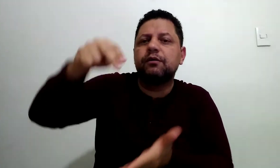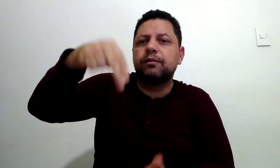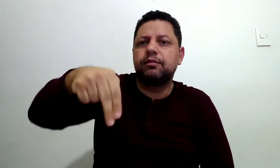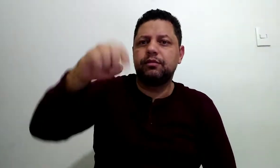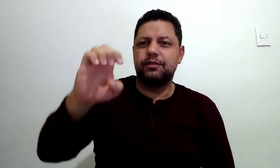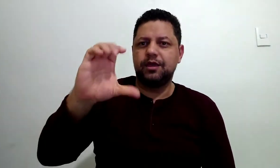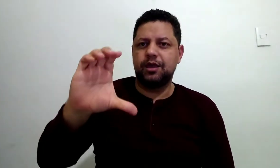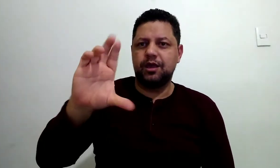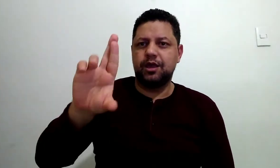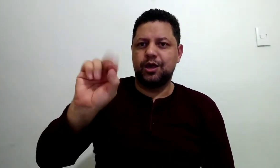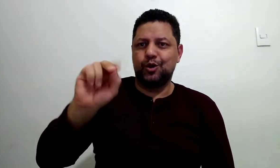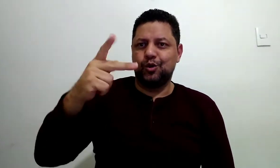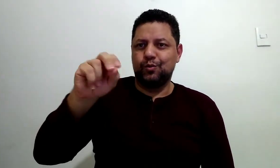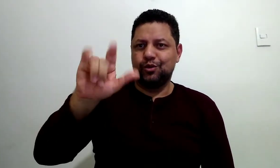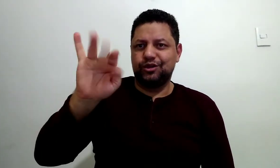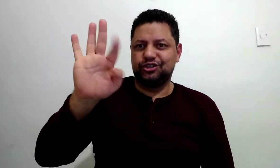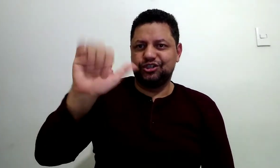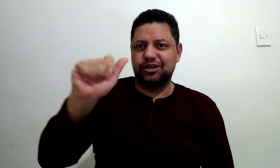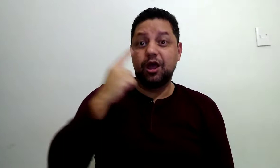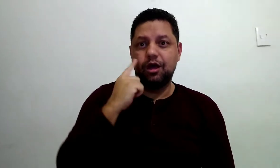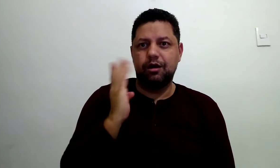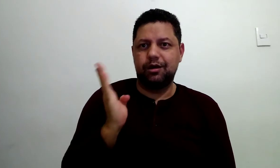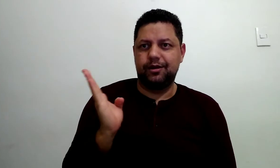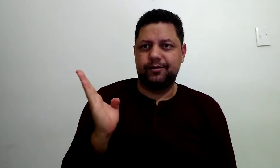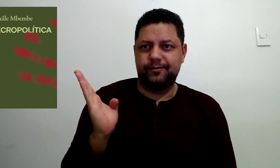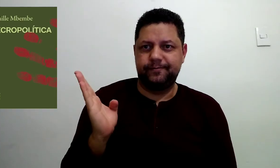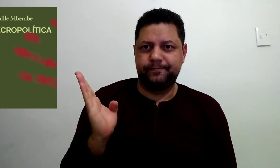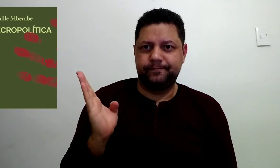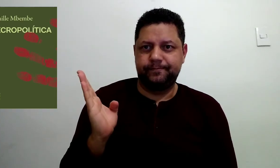e autor da obra Necropolítica.